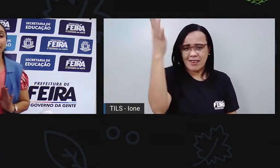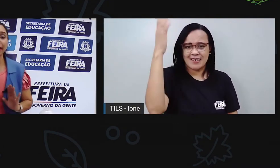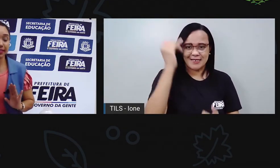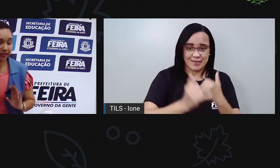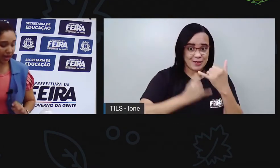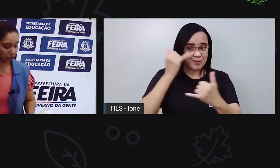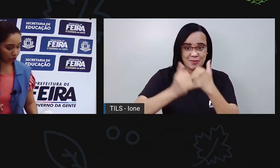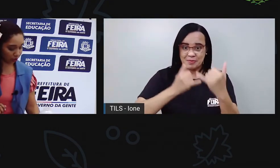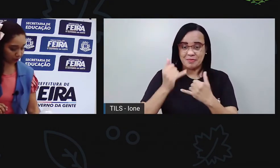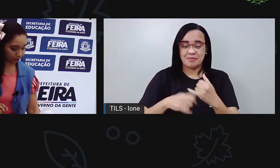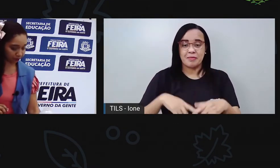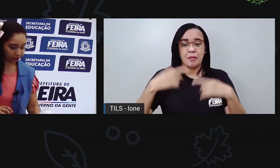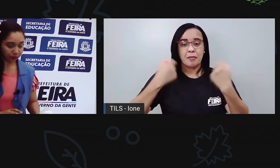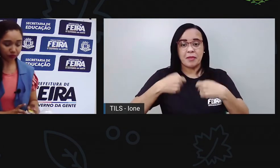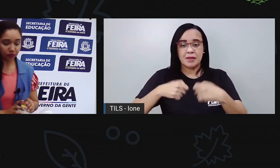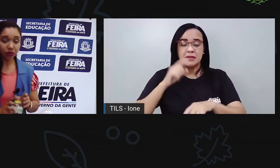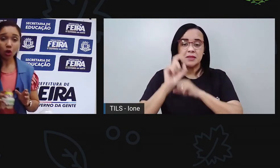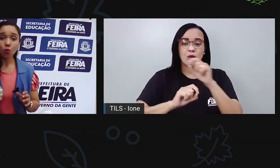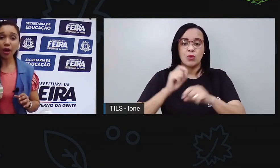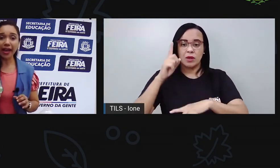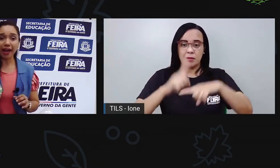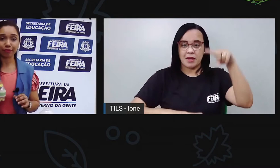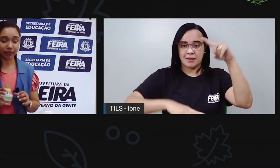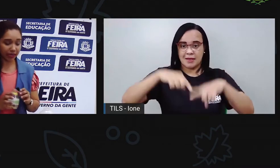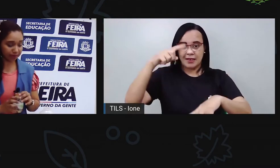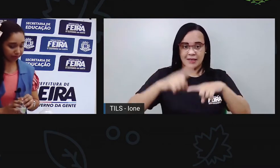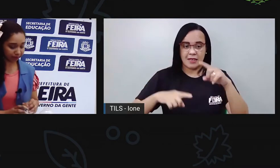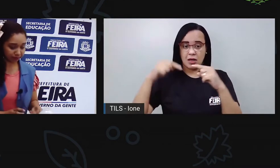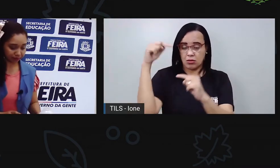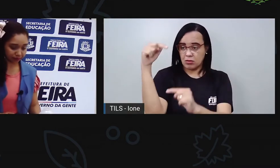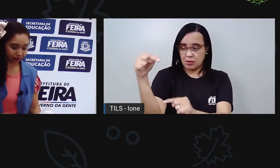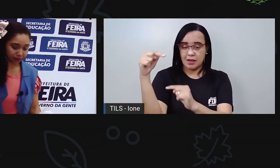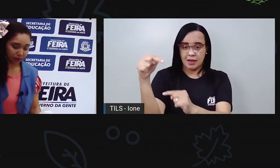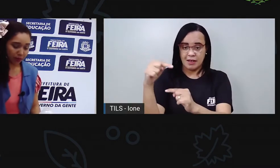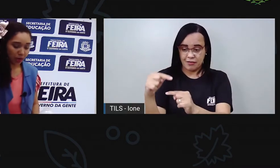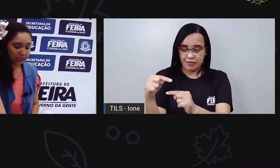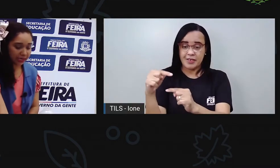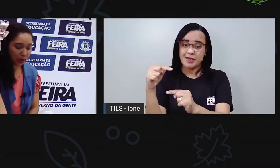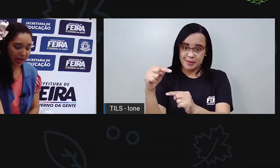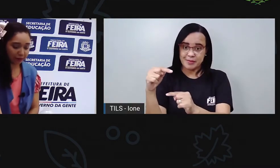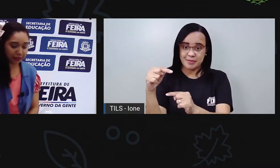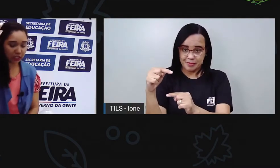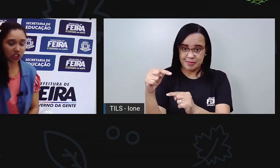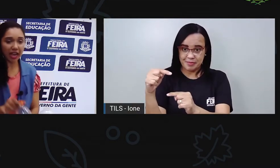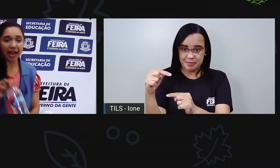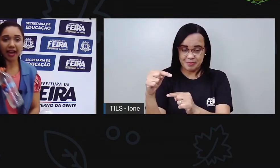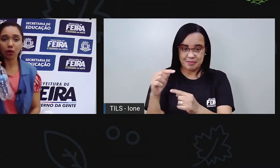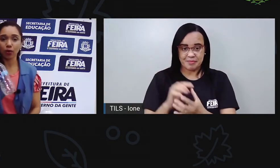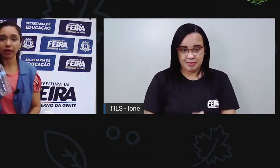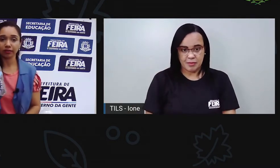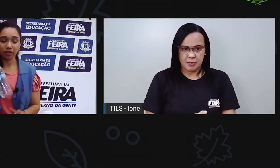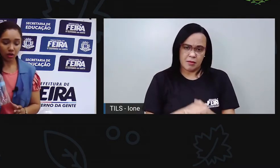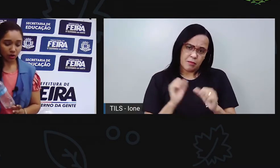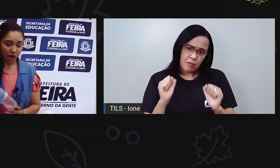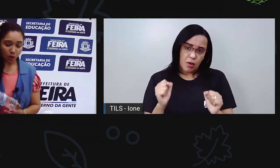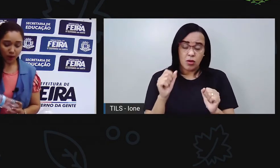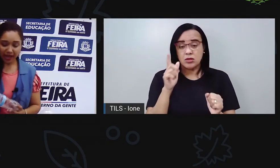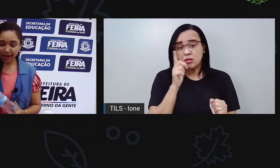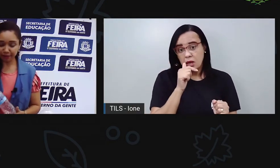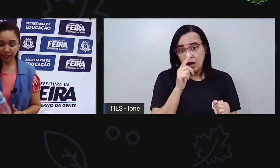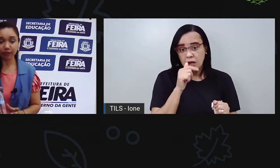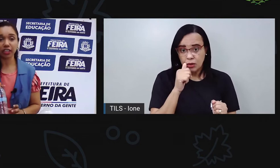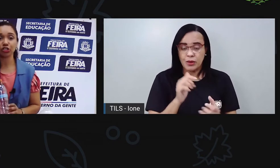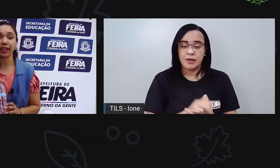Você vai precisar de uma garrafinha. Pode ser uma garrafinha de água.